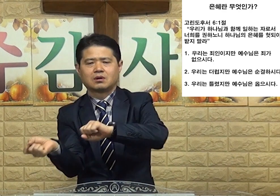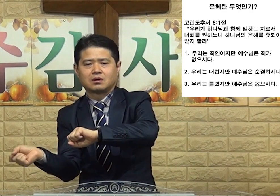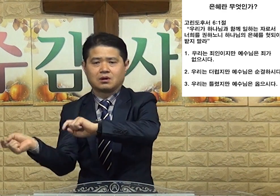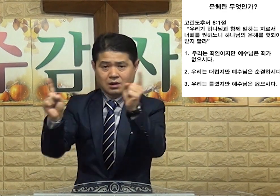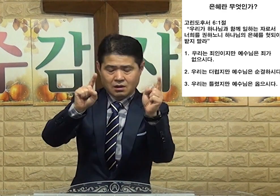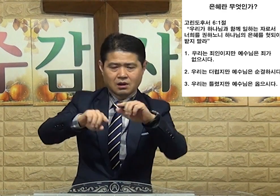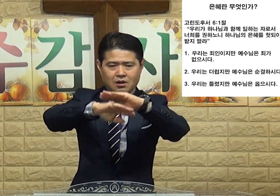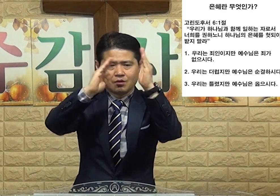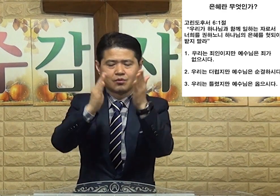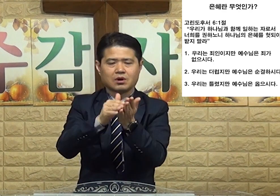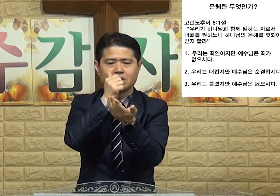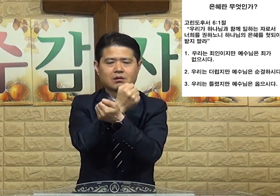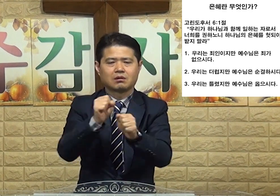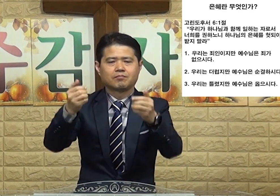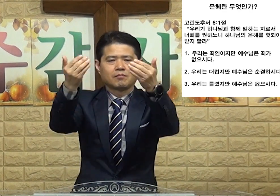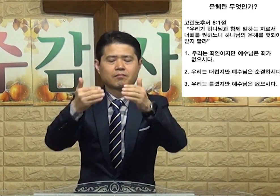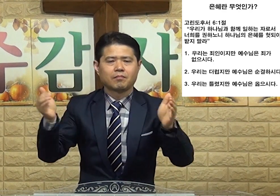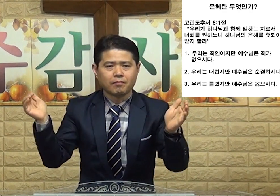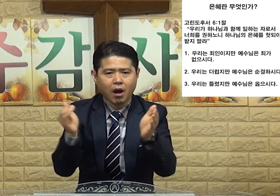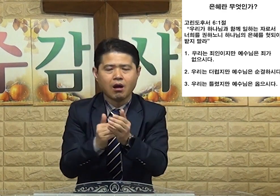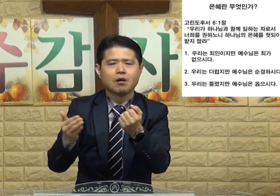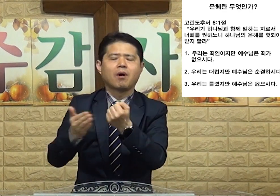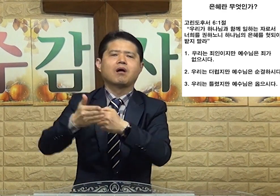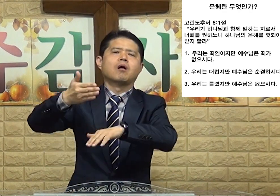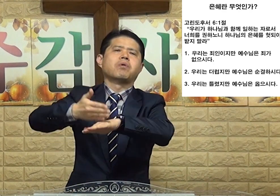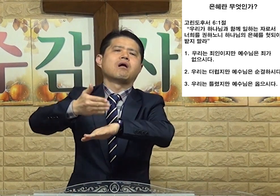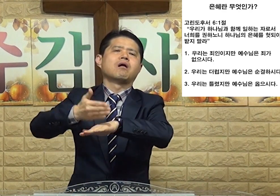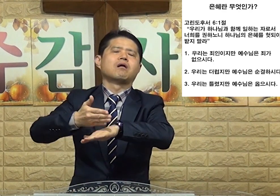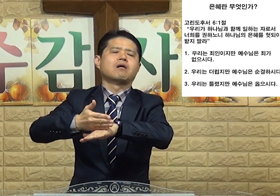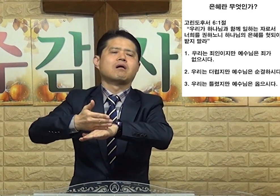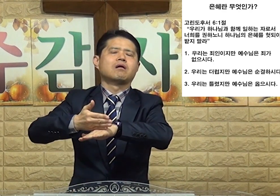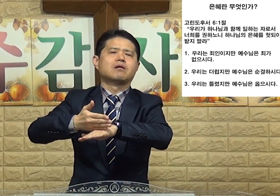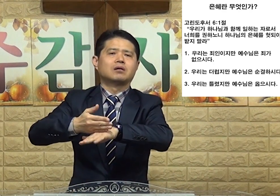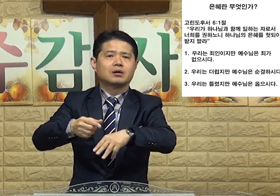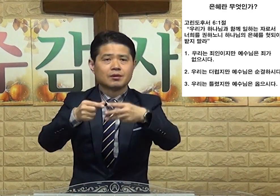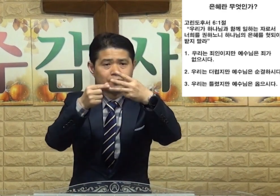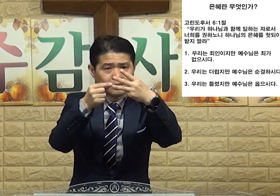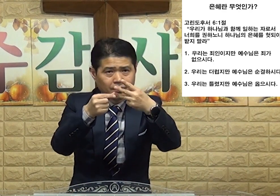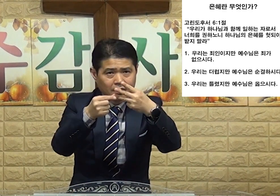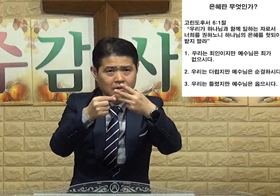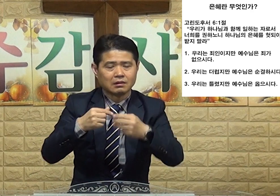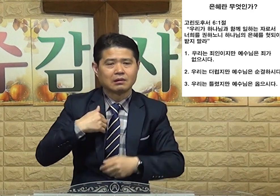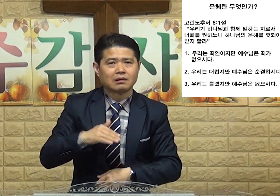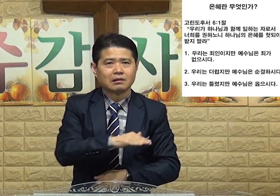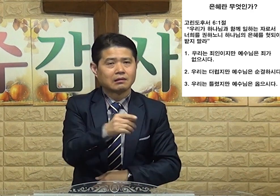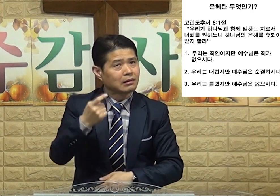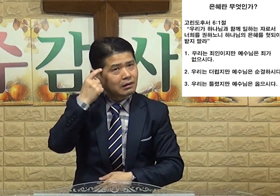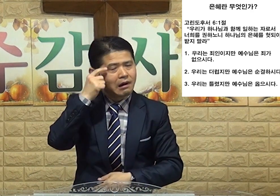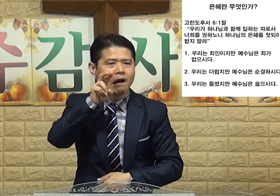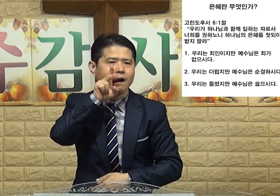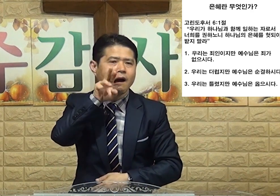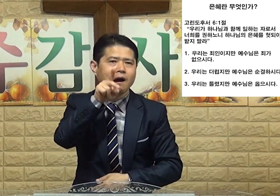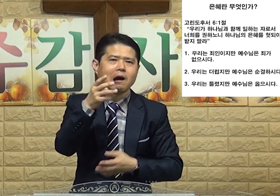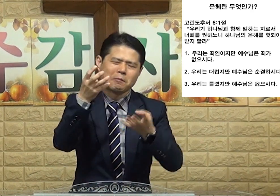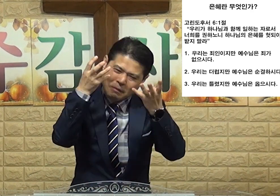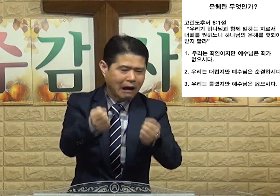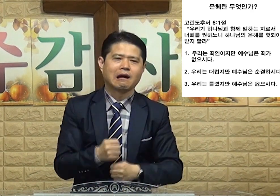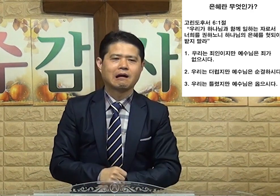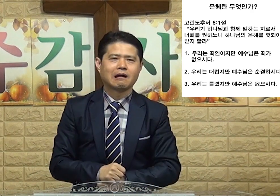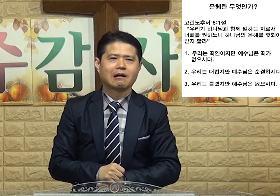없습니다. 예수님이 부활로 인해서 우리가 값없이 용서를 받은 것에 감사함을 여겨야 됩니다. 세 번째는 우리는